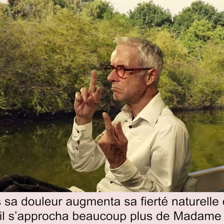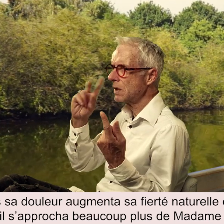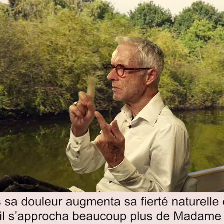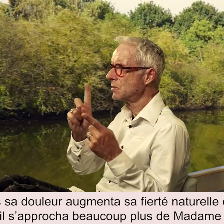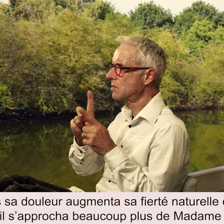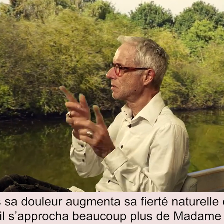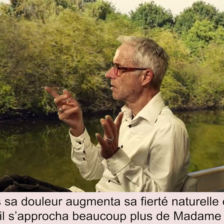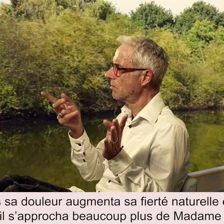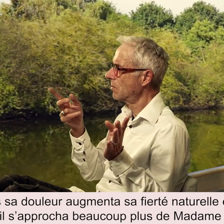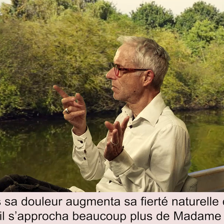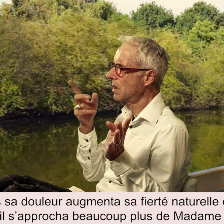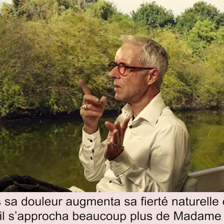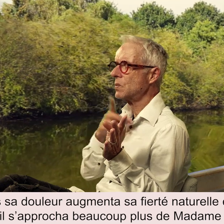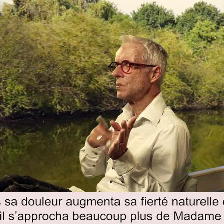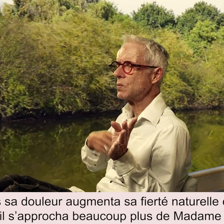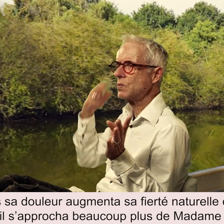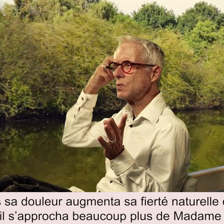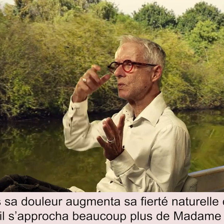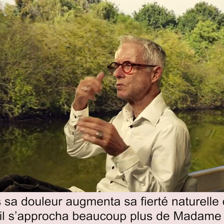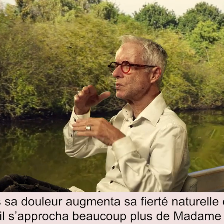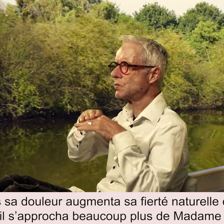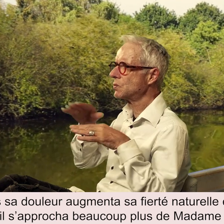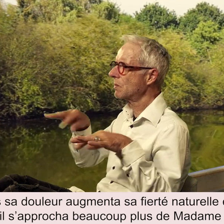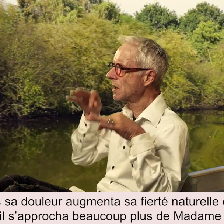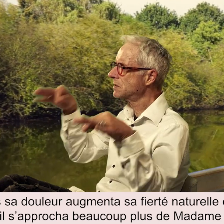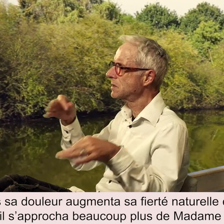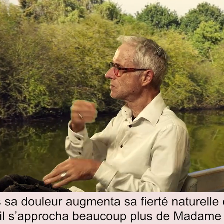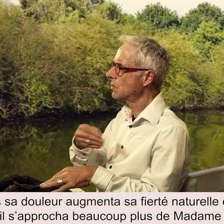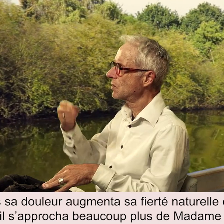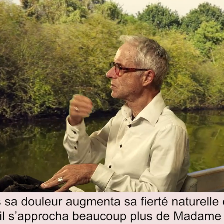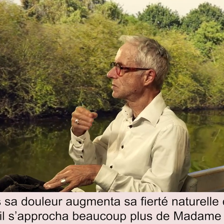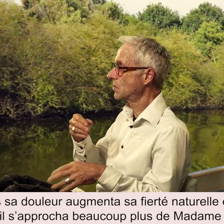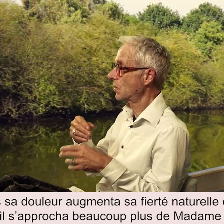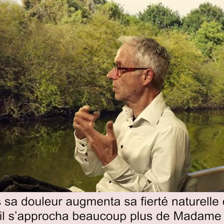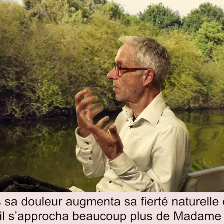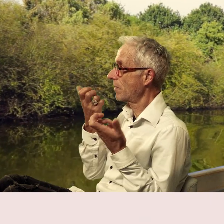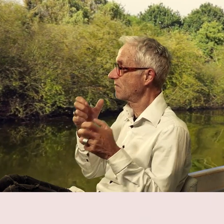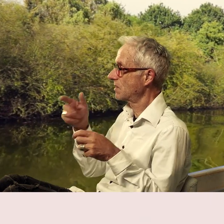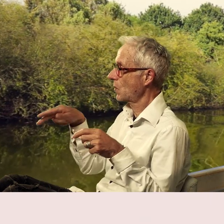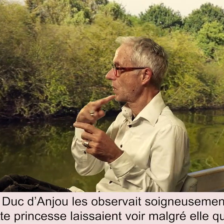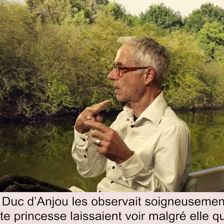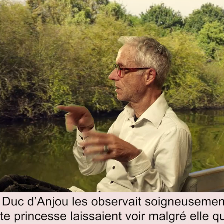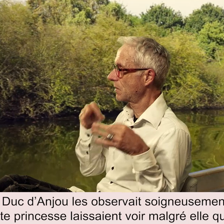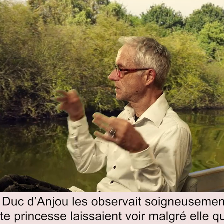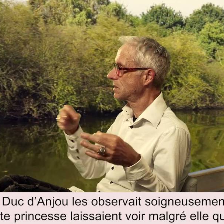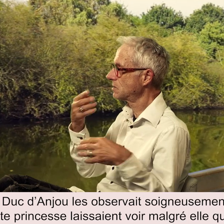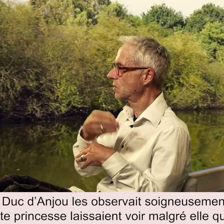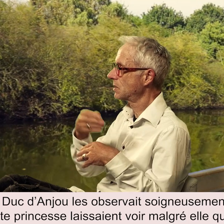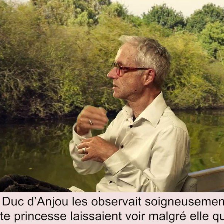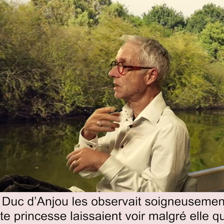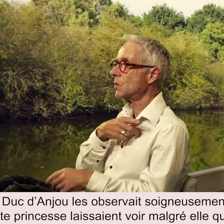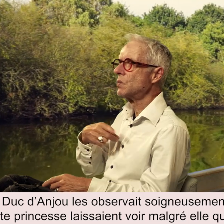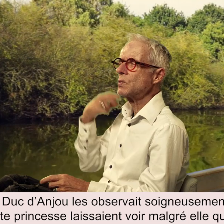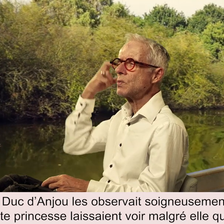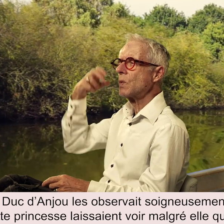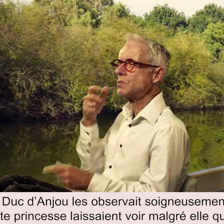lui avait dit le duc d'Anjou de la princesse de Montpensier l'empêchait de jeter les yeux sur elle. Le duc d'Anjou les